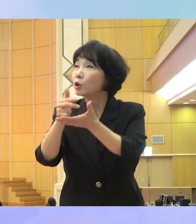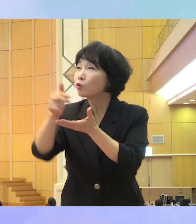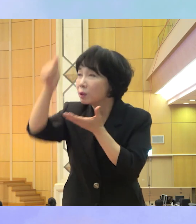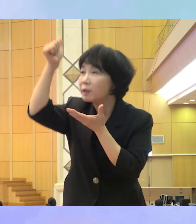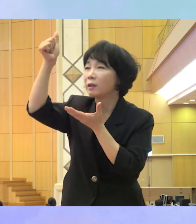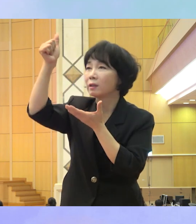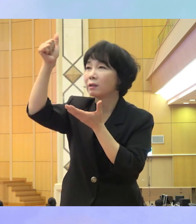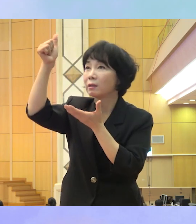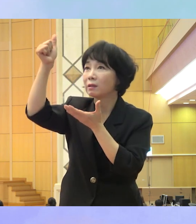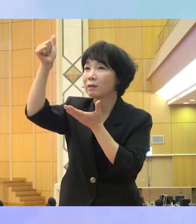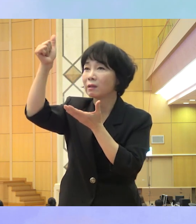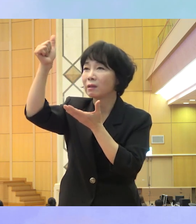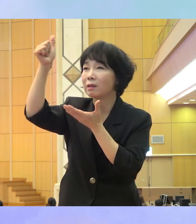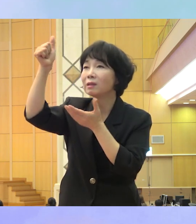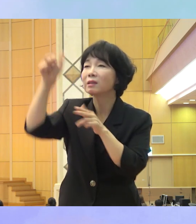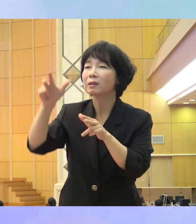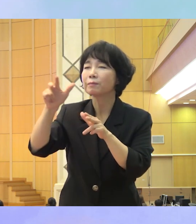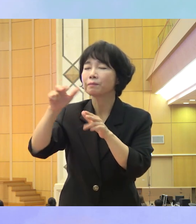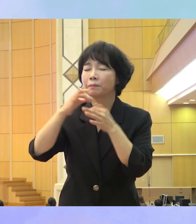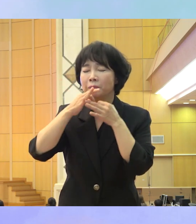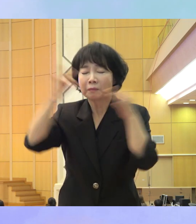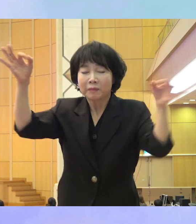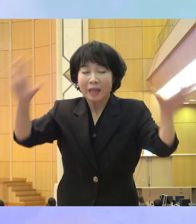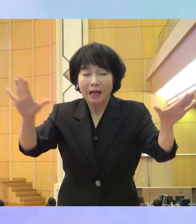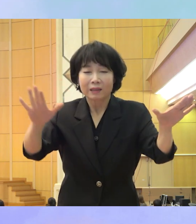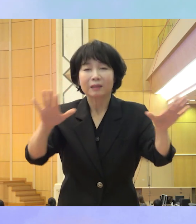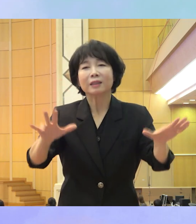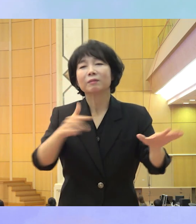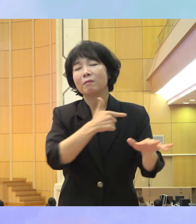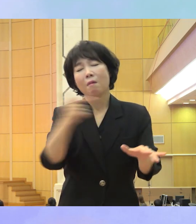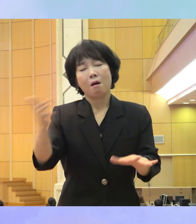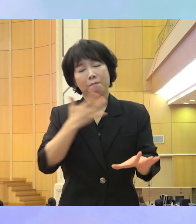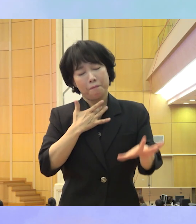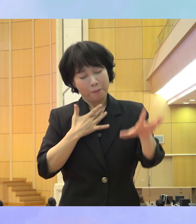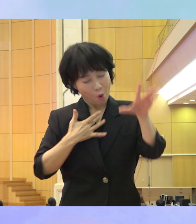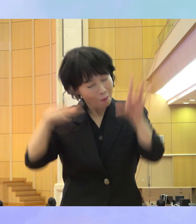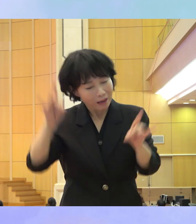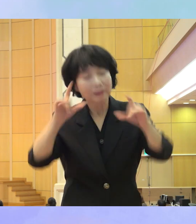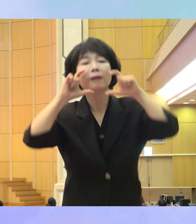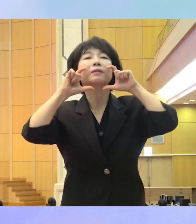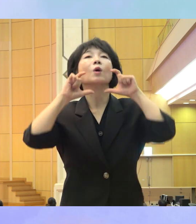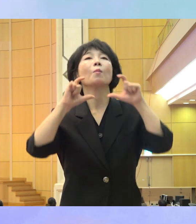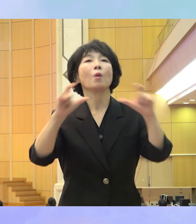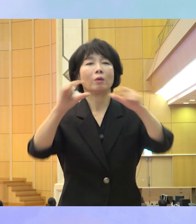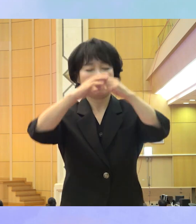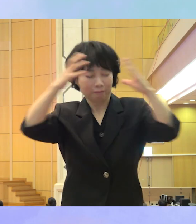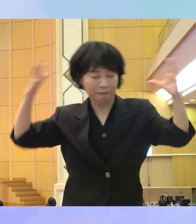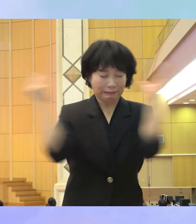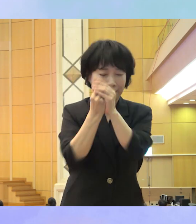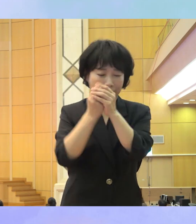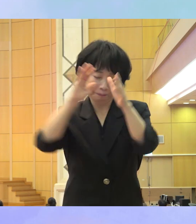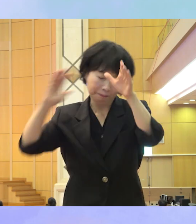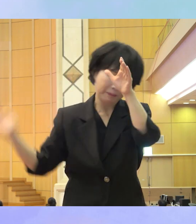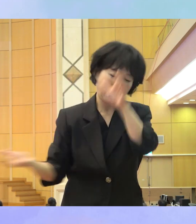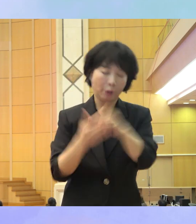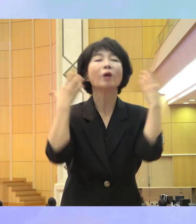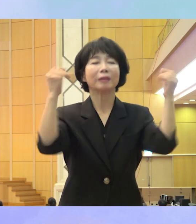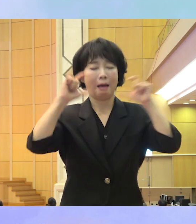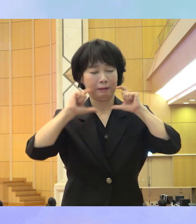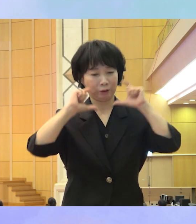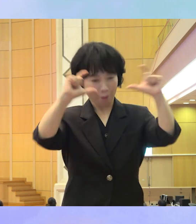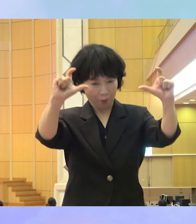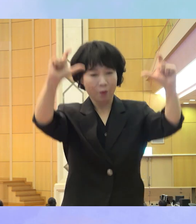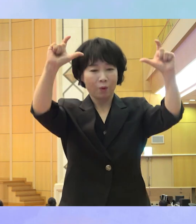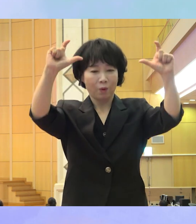주님은 내가 목마르다 하시고 다 이루었다 하시고